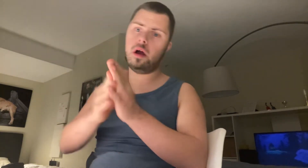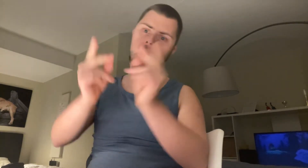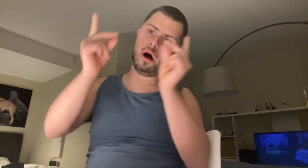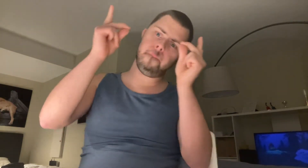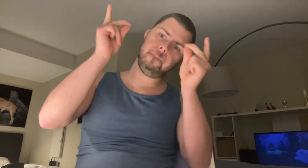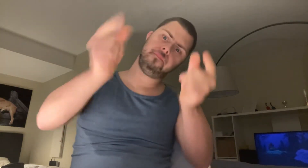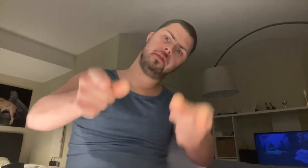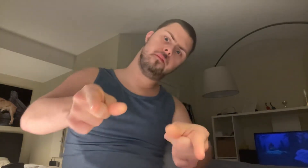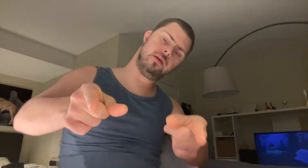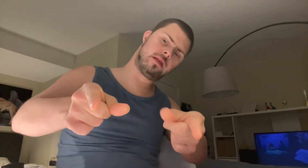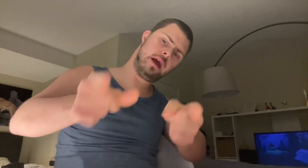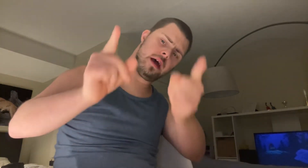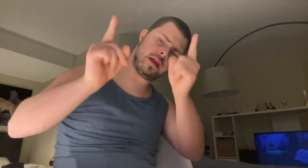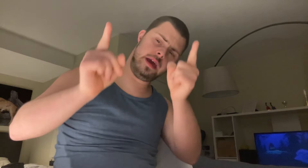Ja. Vi ses i